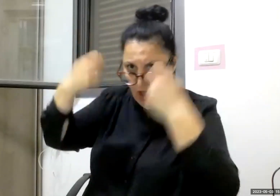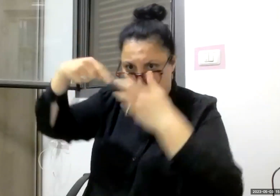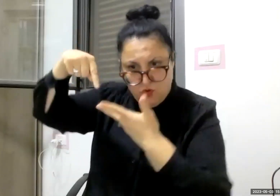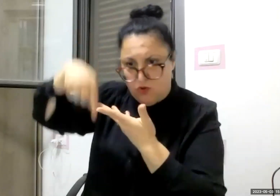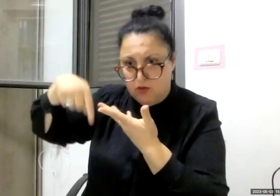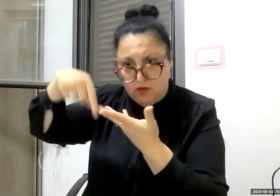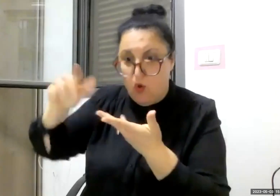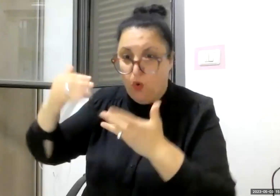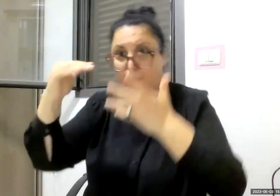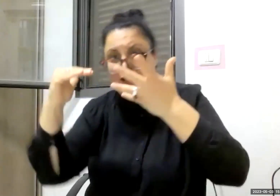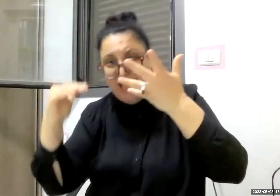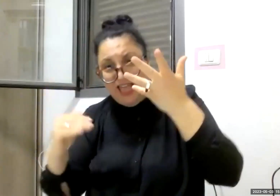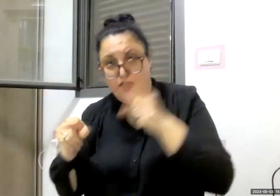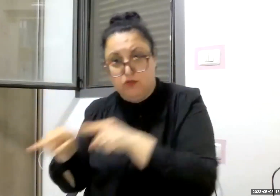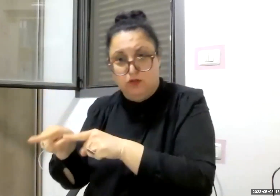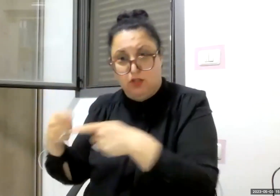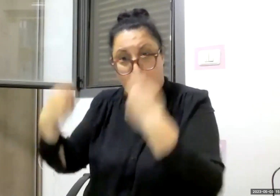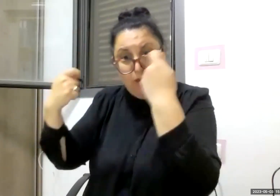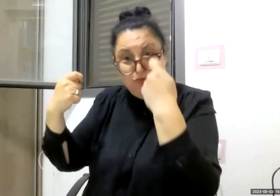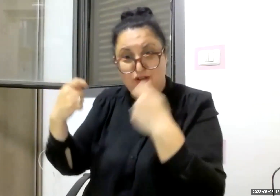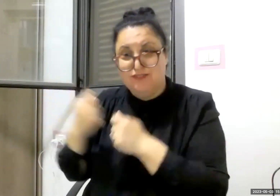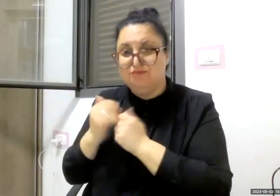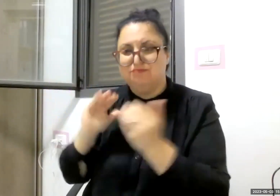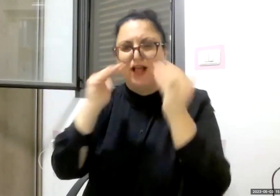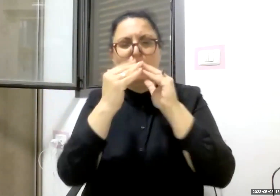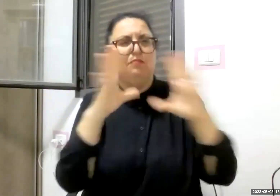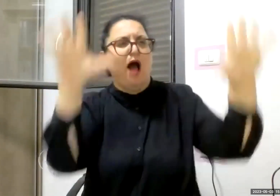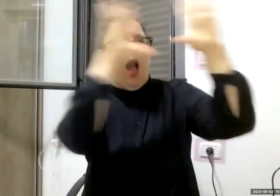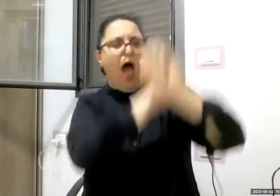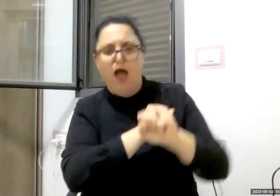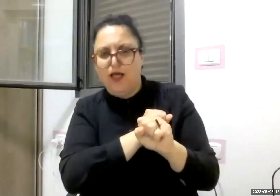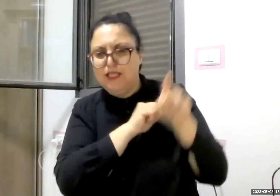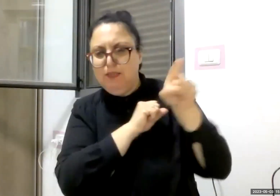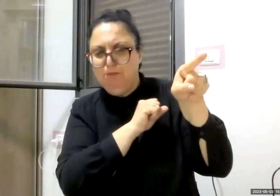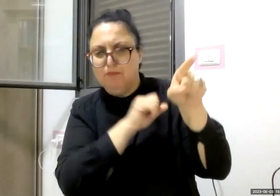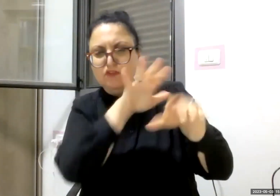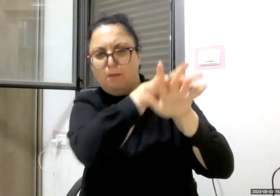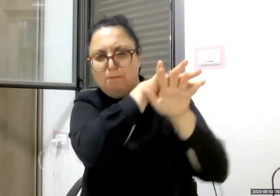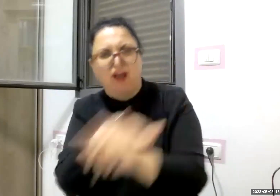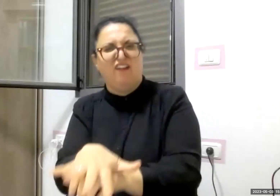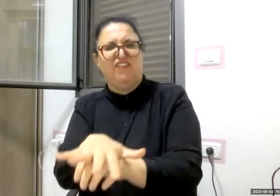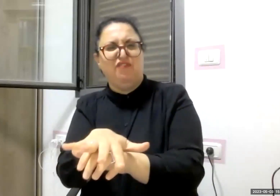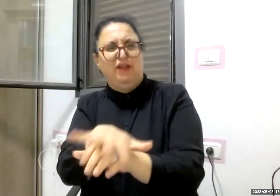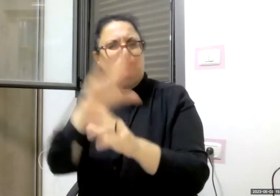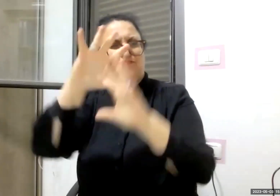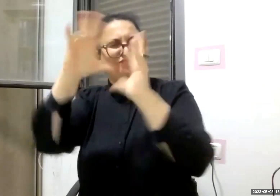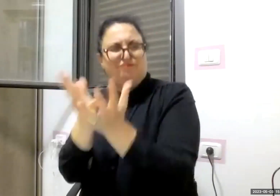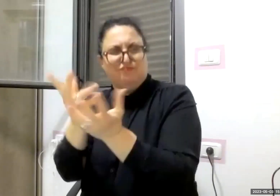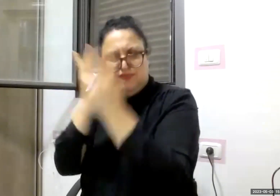האקדמיה לא מכירה במדרג בבאש, במגוון התרבויות, הערכים